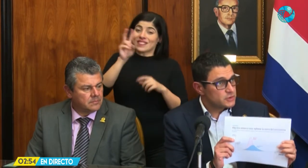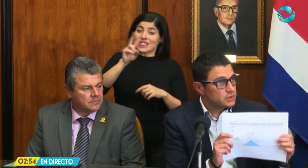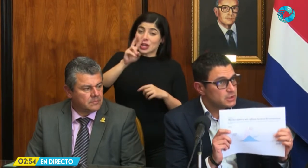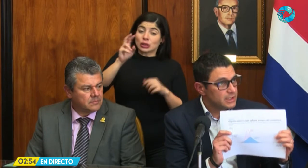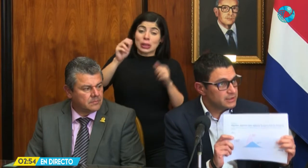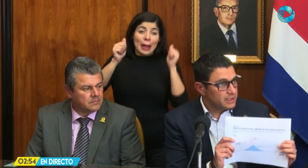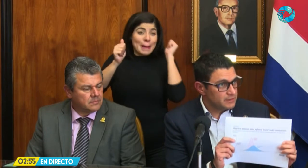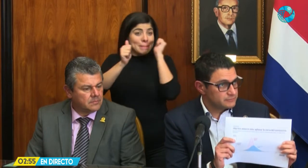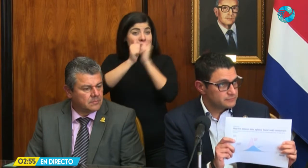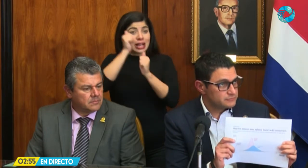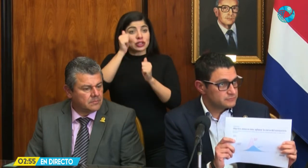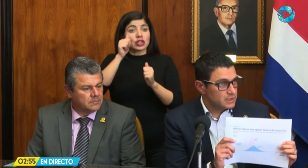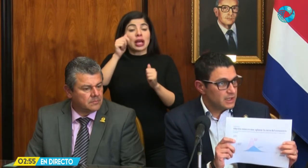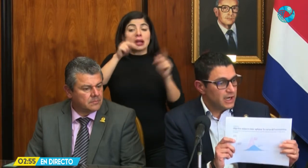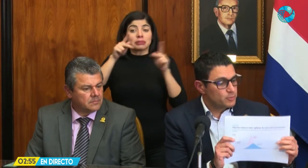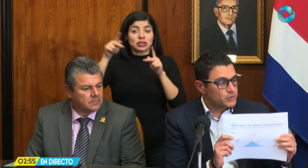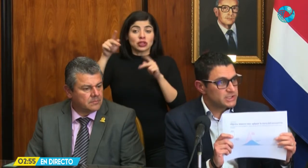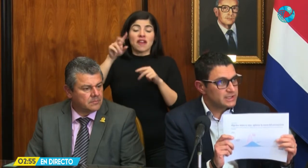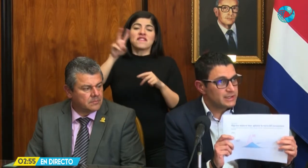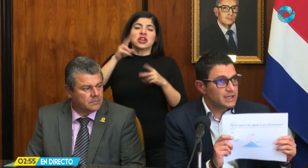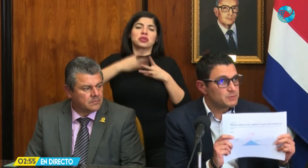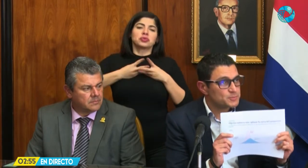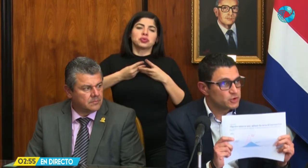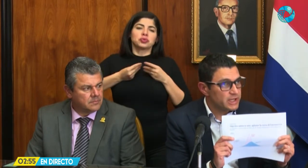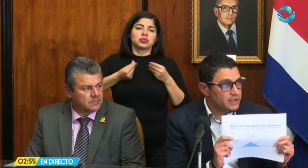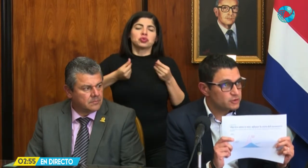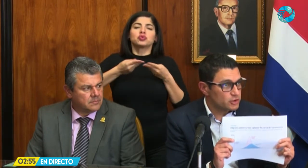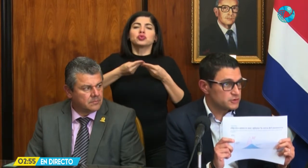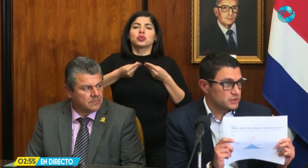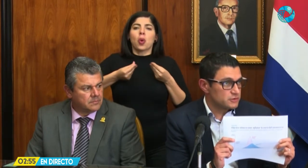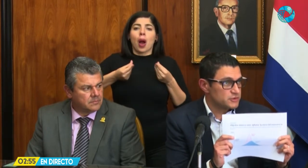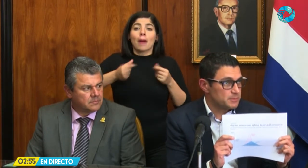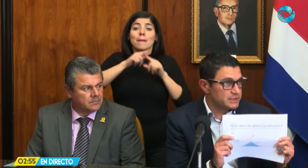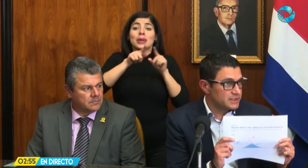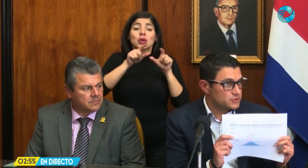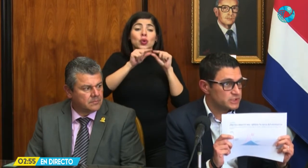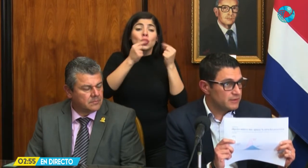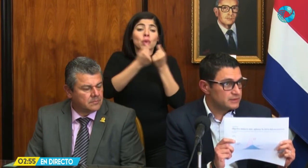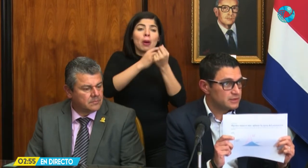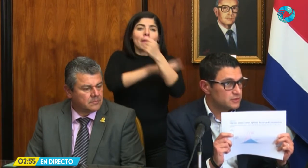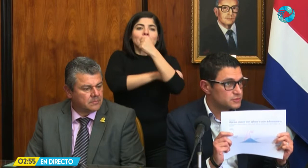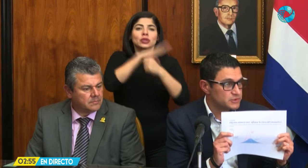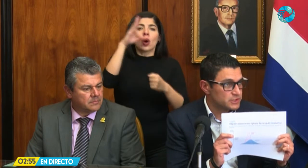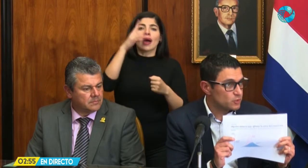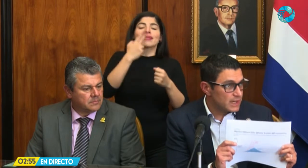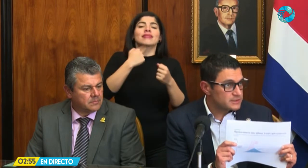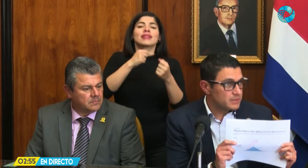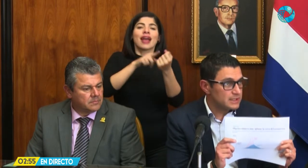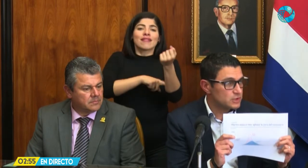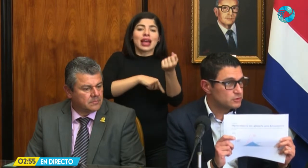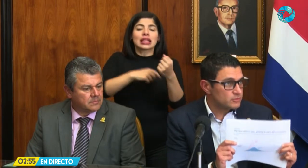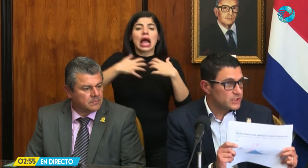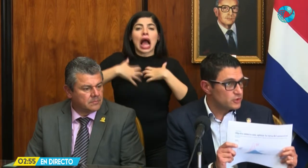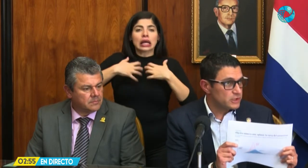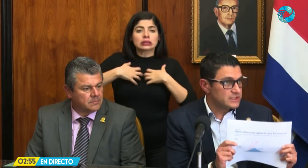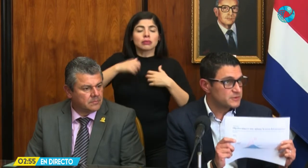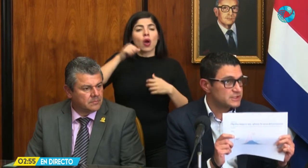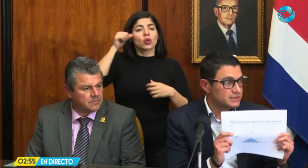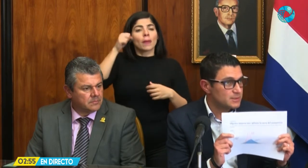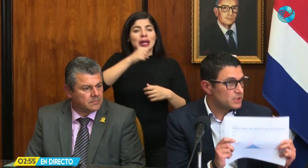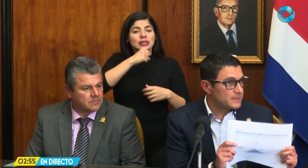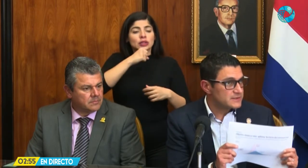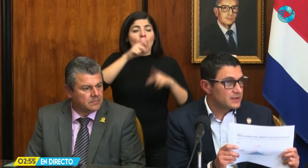casos es leve. Hay un porcentaje que queremos proteger todos, que son los hipertensos, diabéticos, personas con asma, los adultos mayores,